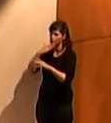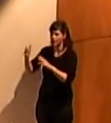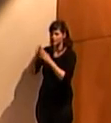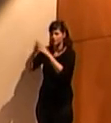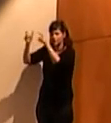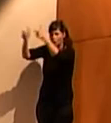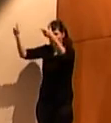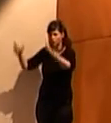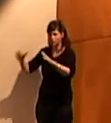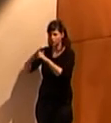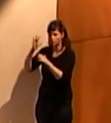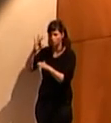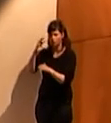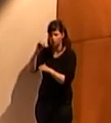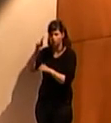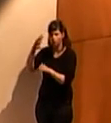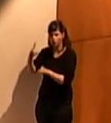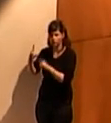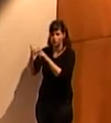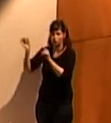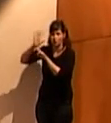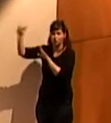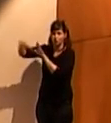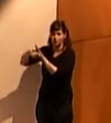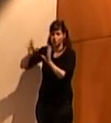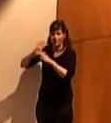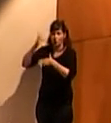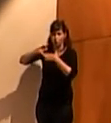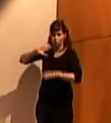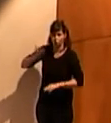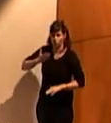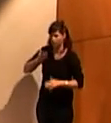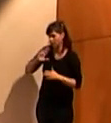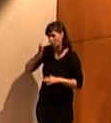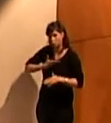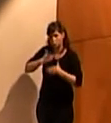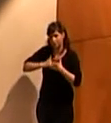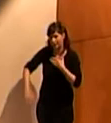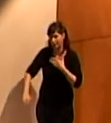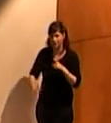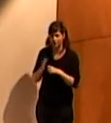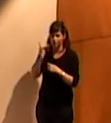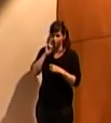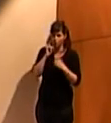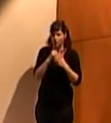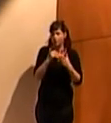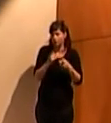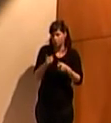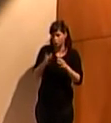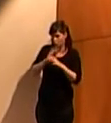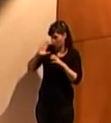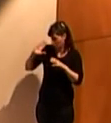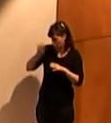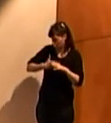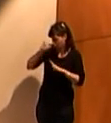reçue un poil trop tard sur la construction de l'abri, et parce qu'on l'a reçue en octobre et l'abri a terminé de se construire en octobre